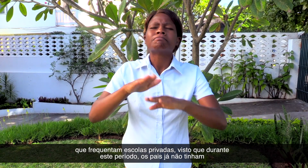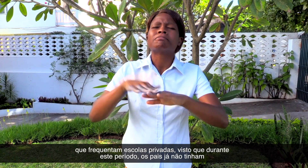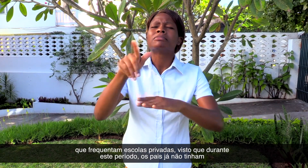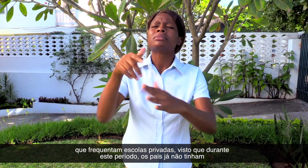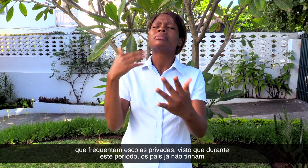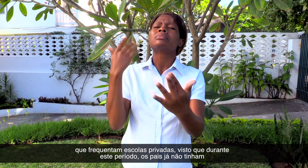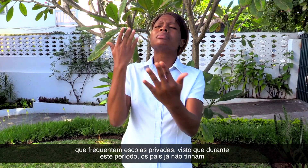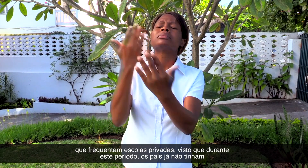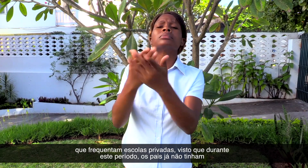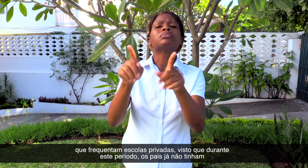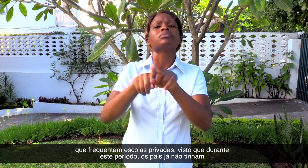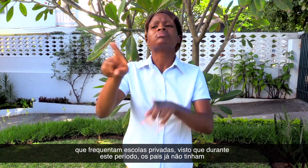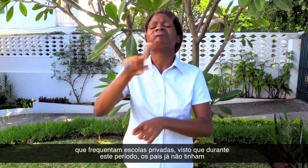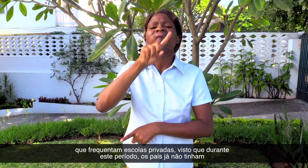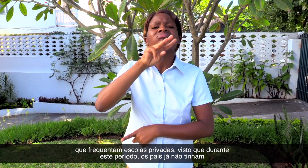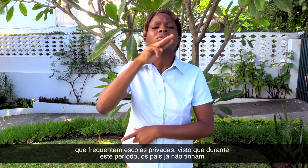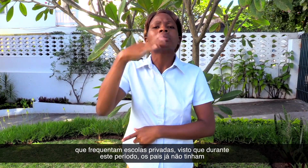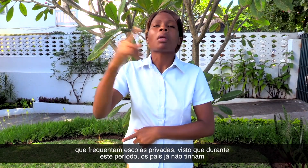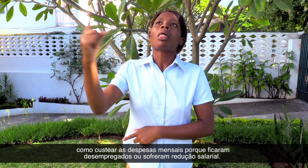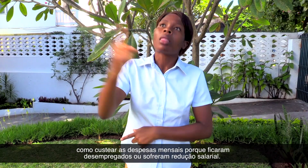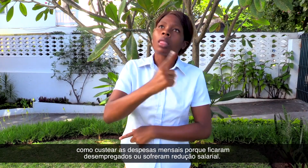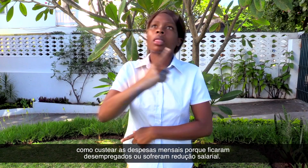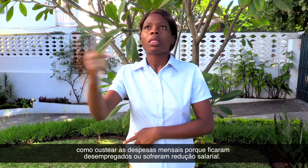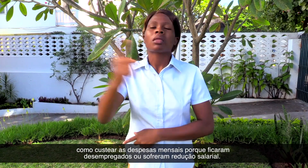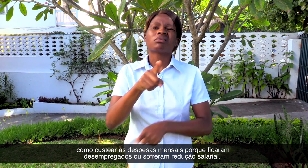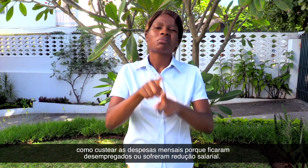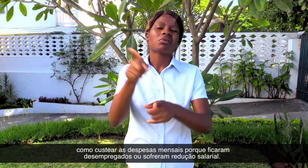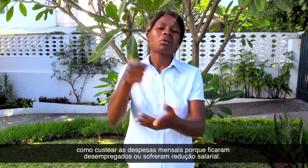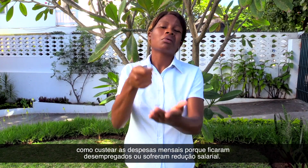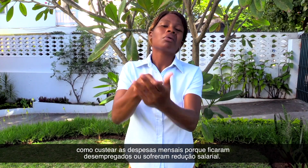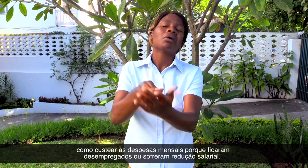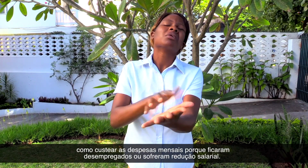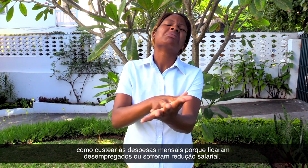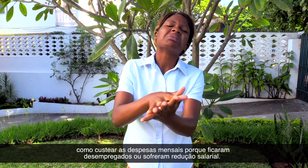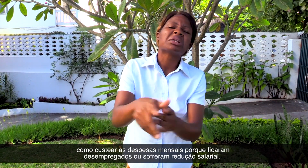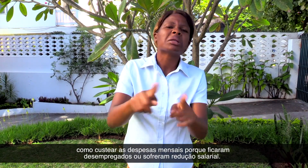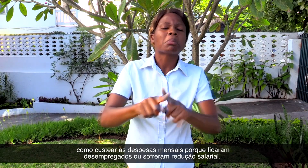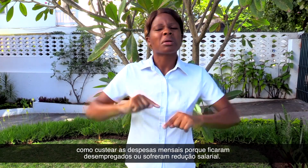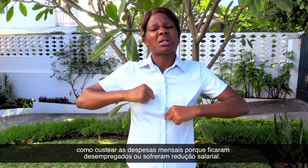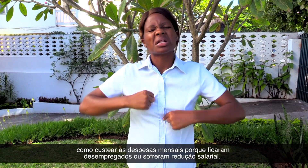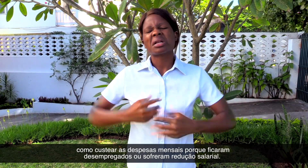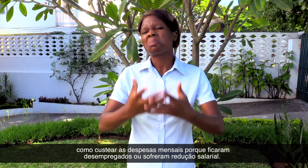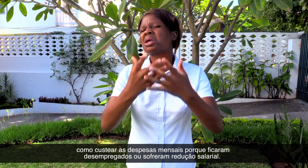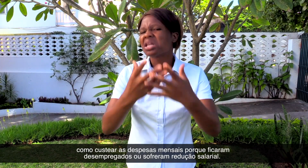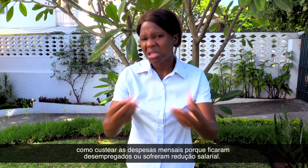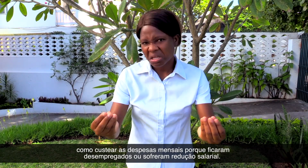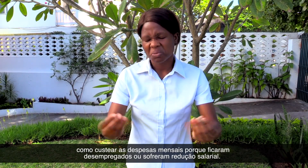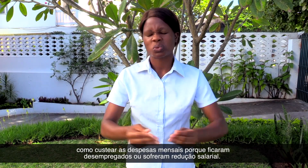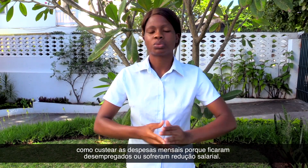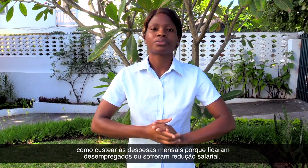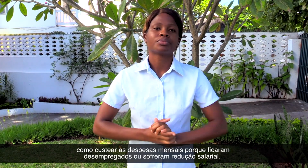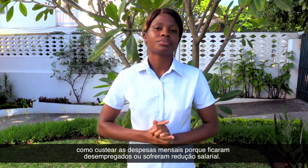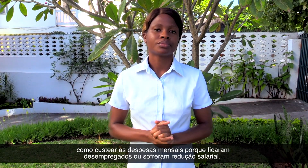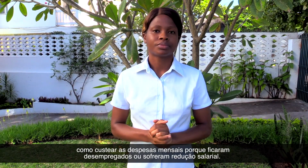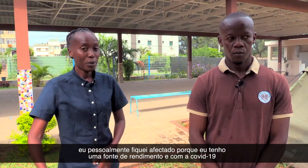visto que, durante este período, os pais já não tinham como custear as despesas mensais porque ficaram desempregados ou sofreram